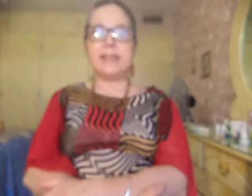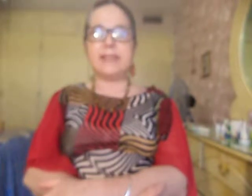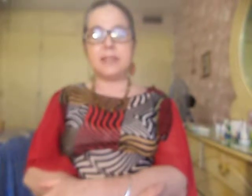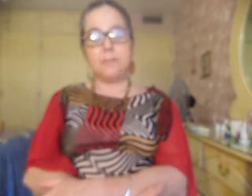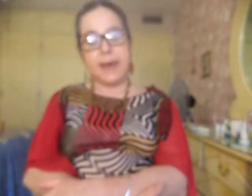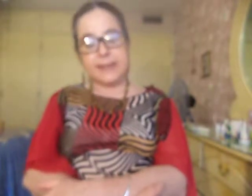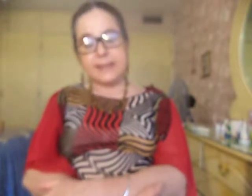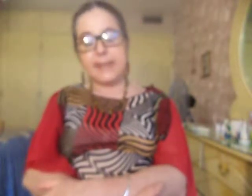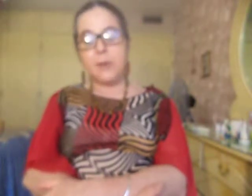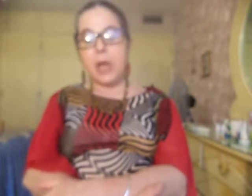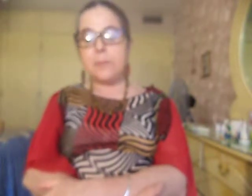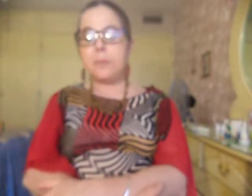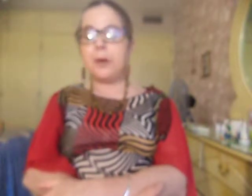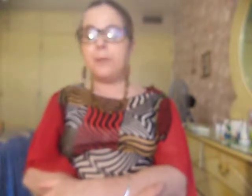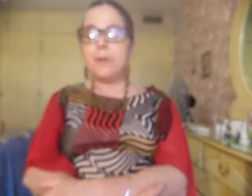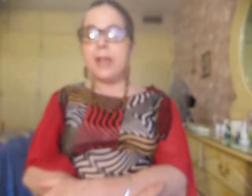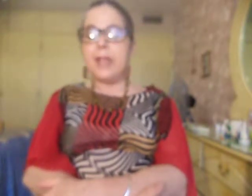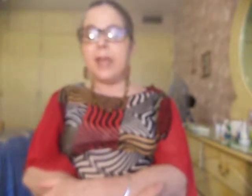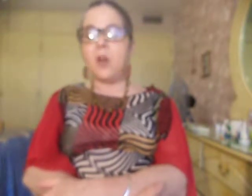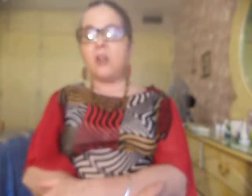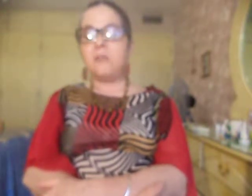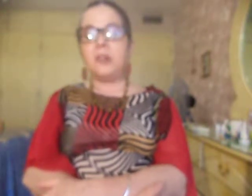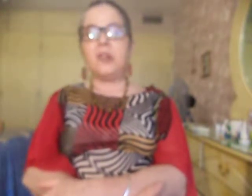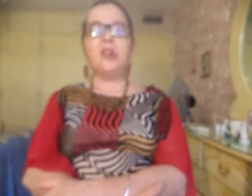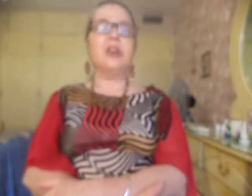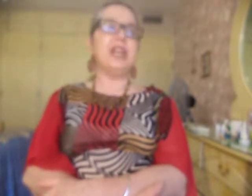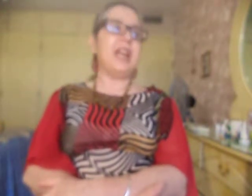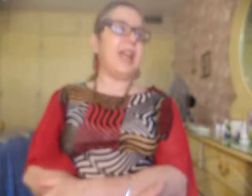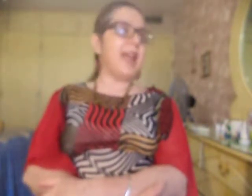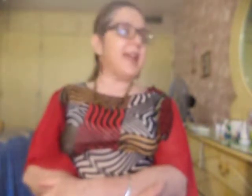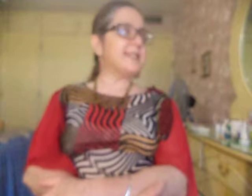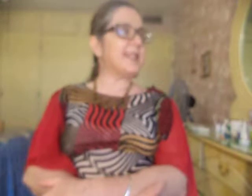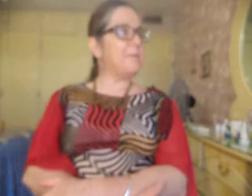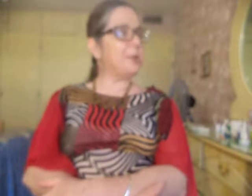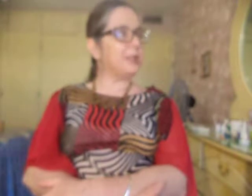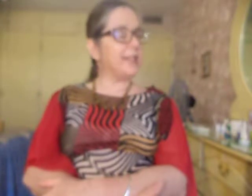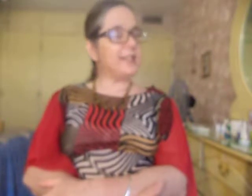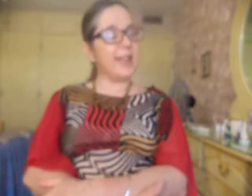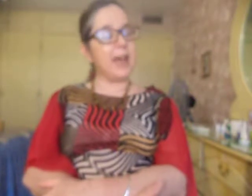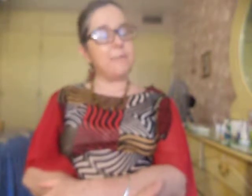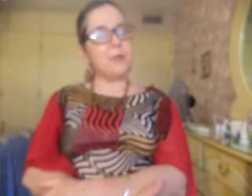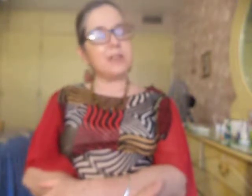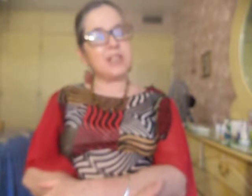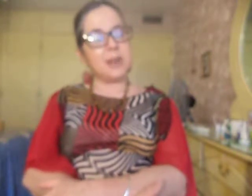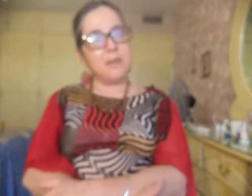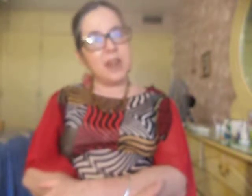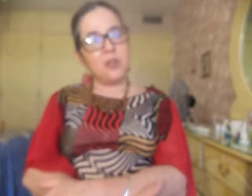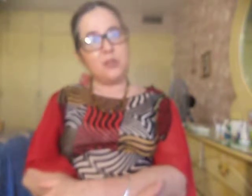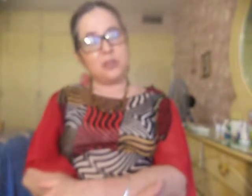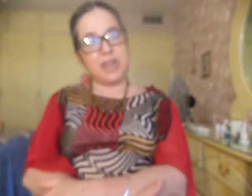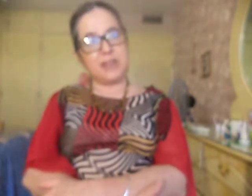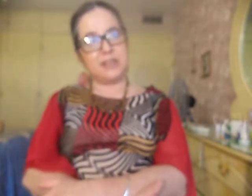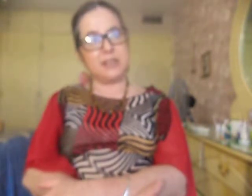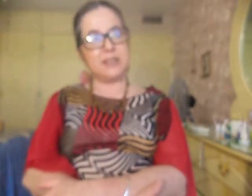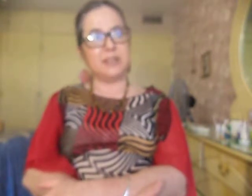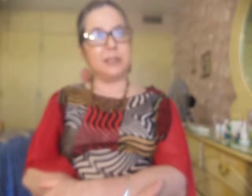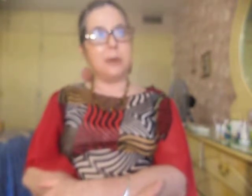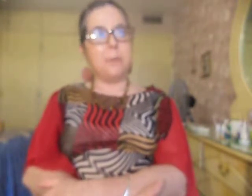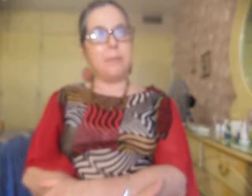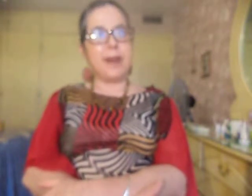diferentes partes del cuerpo y cómo es importante aprovechar bien los nutrientes para